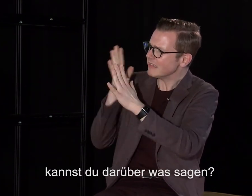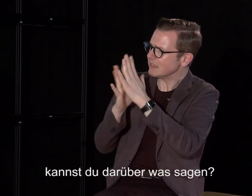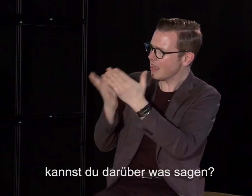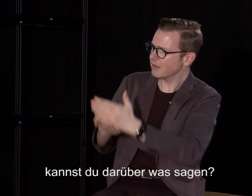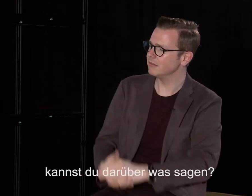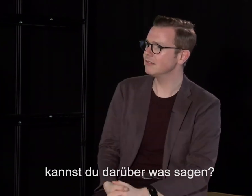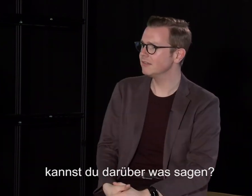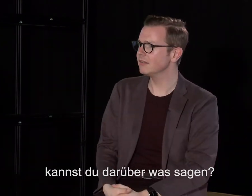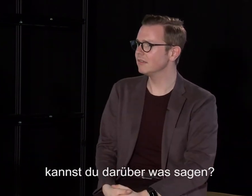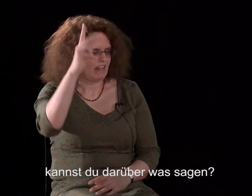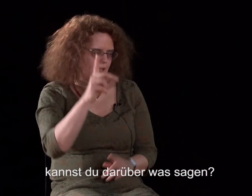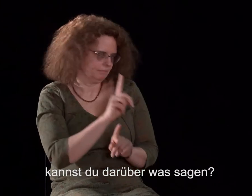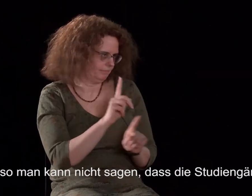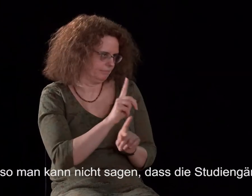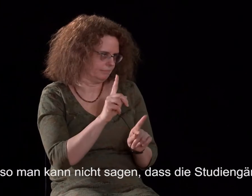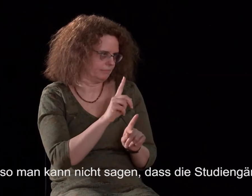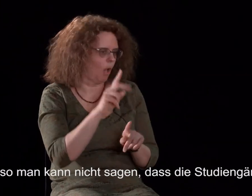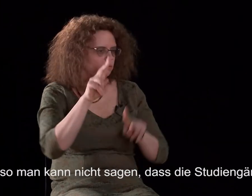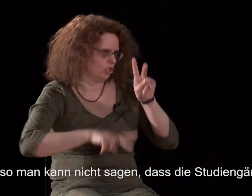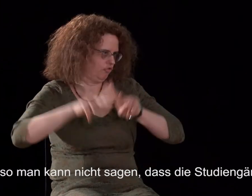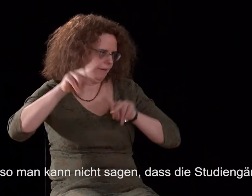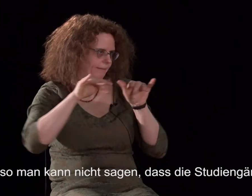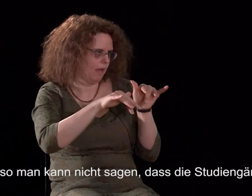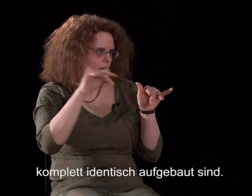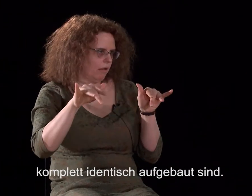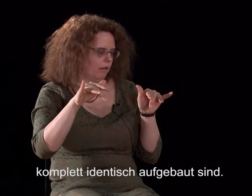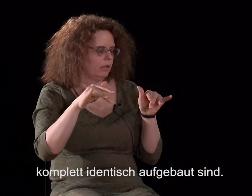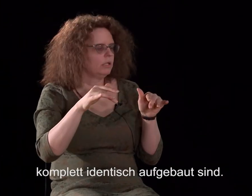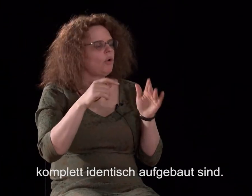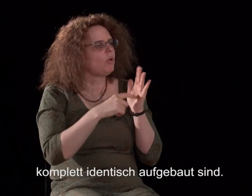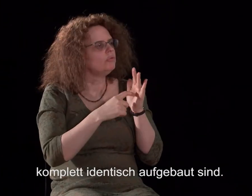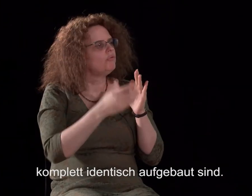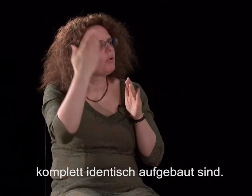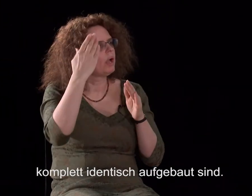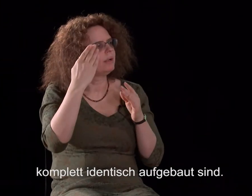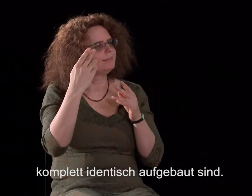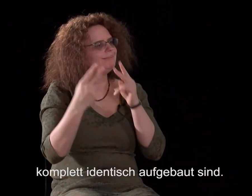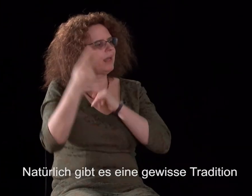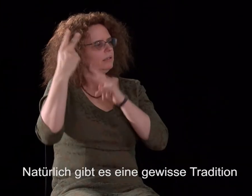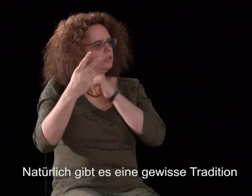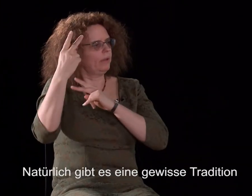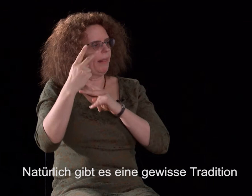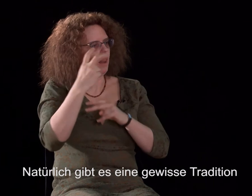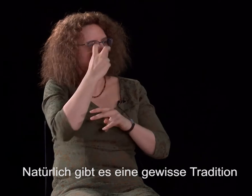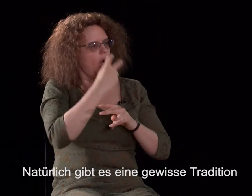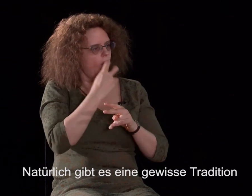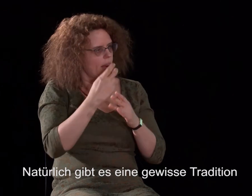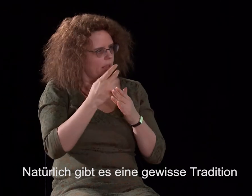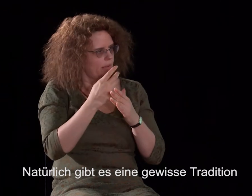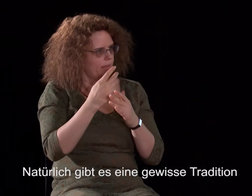Kannst du darüber was sagen? Also man kann nicht sagen, dass die Studiengänge komplett identisch aufgebaut sind. Natürlich gibt es eine gewisse Tradition in